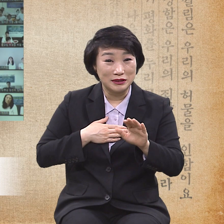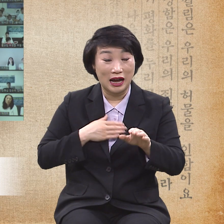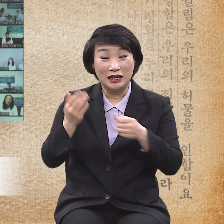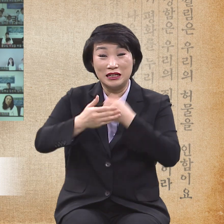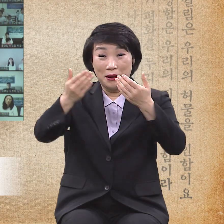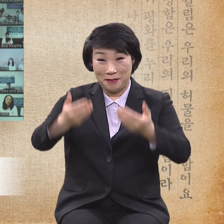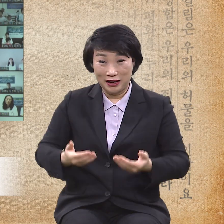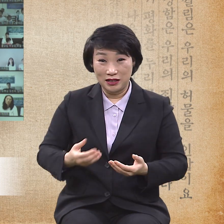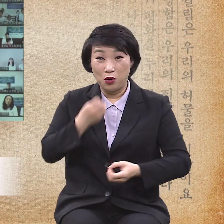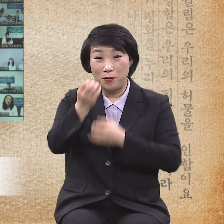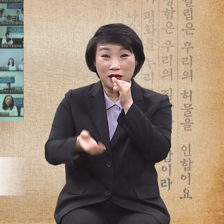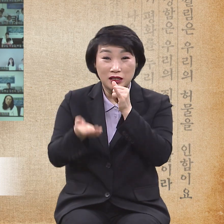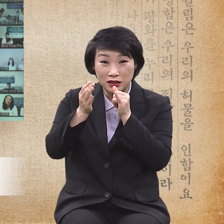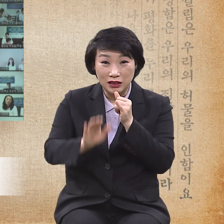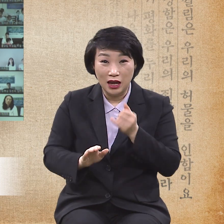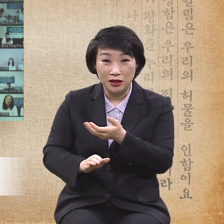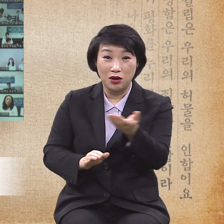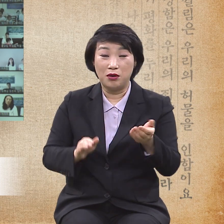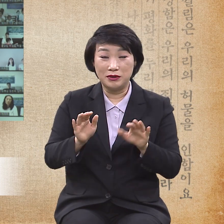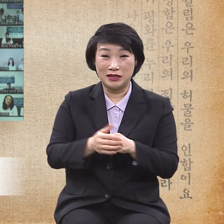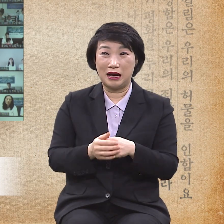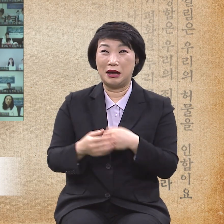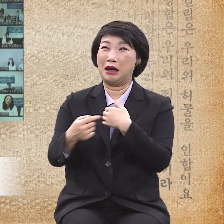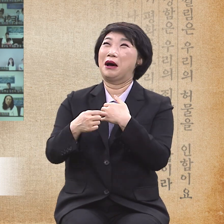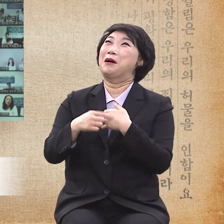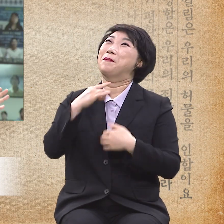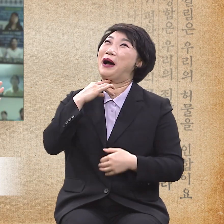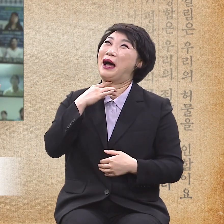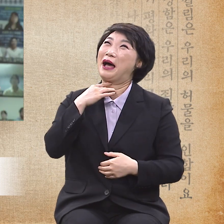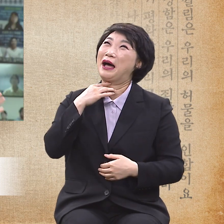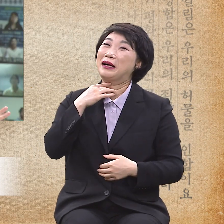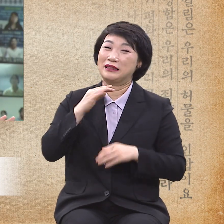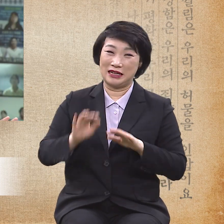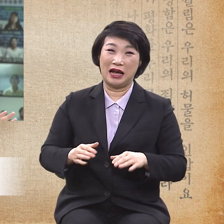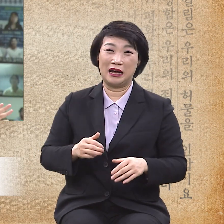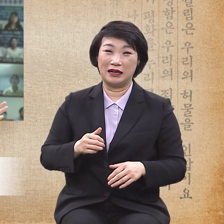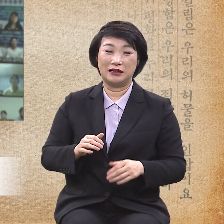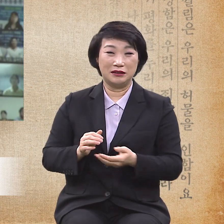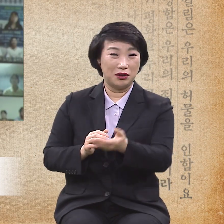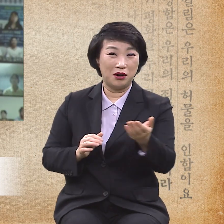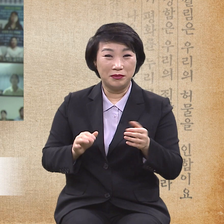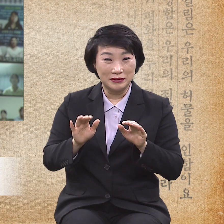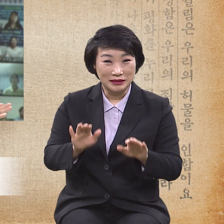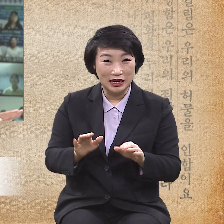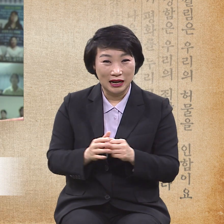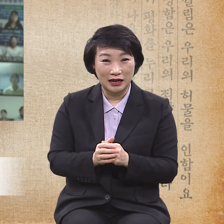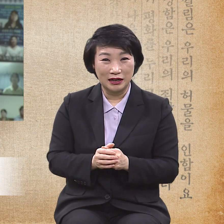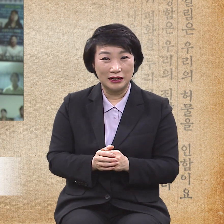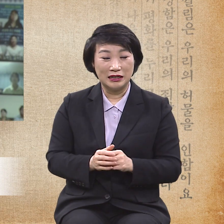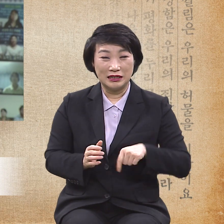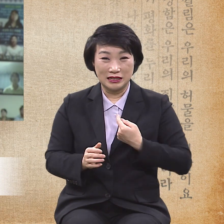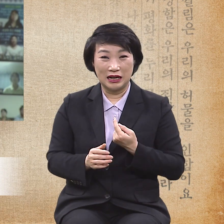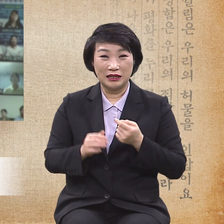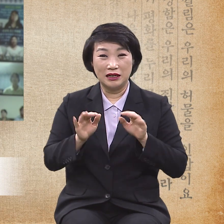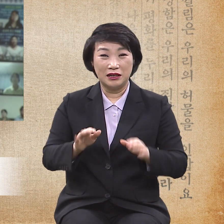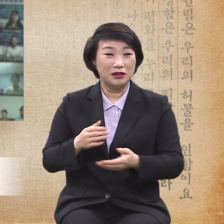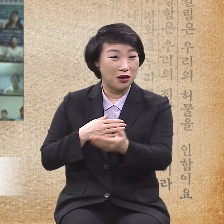은혜 받았다면서 그냥 인사성 체면 그저